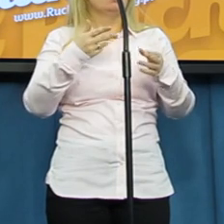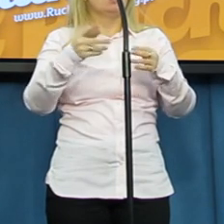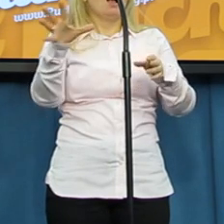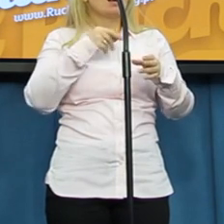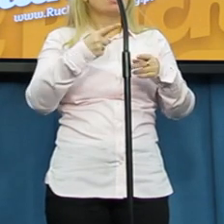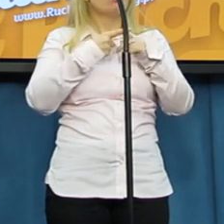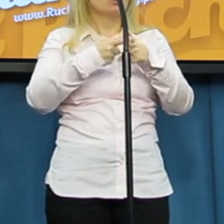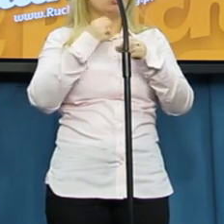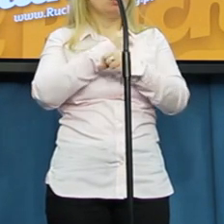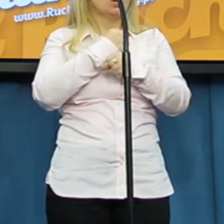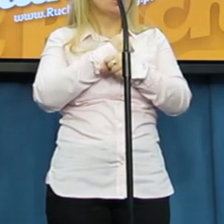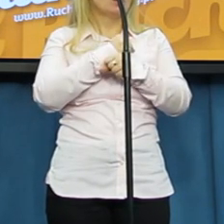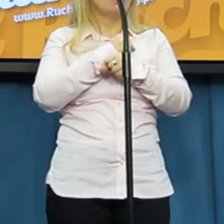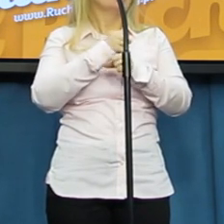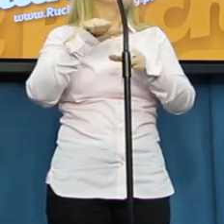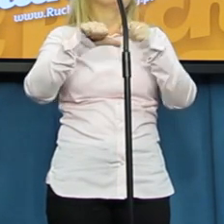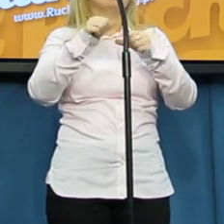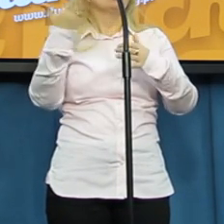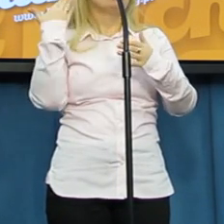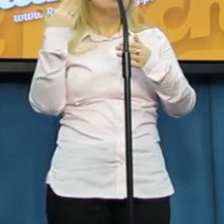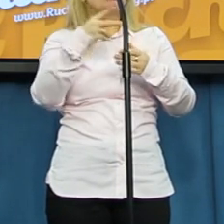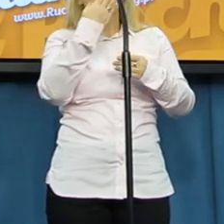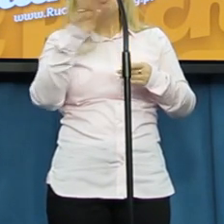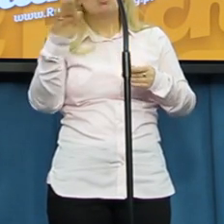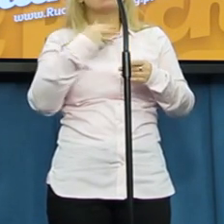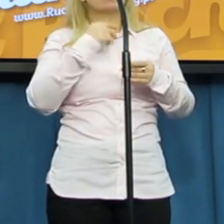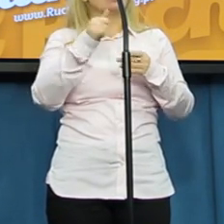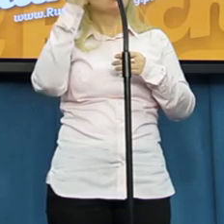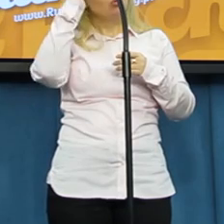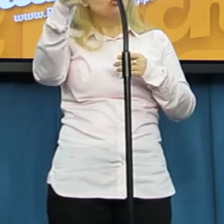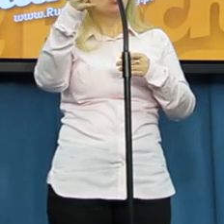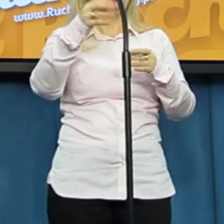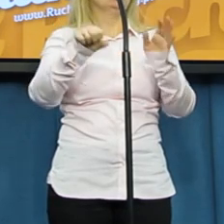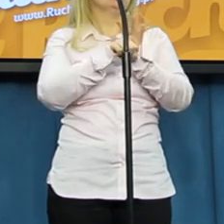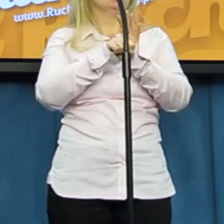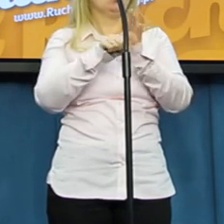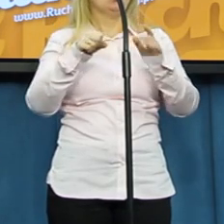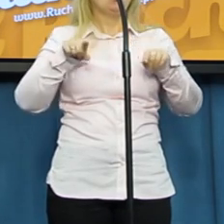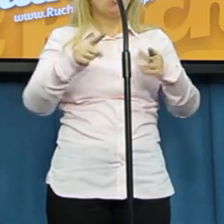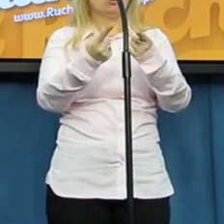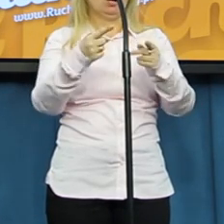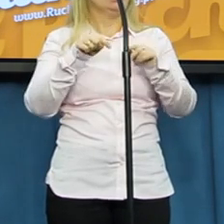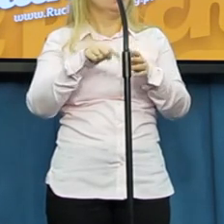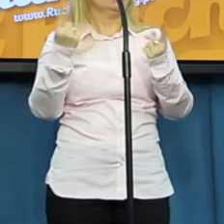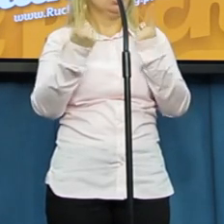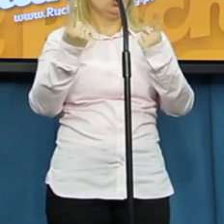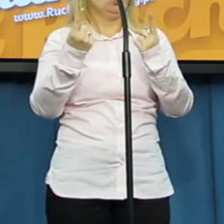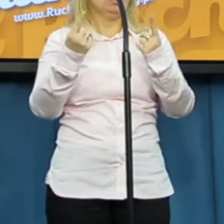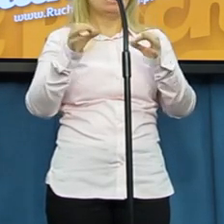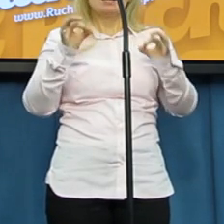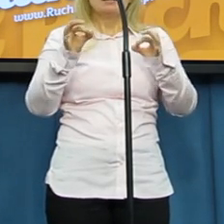tego minionego roku, pokazała właśnie zdolność ruchu do generowania takich sytuacji. Tu idziemy jakby o piętro wyżej,